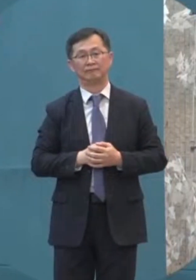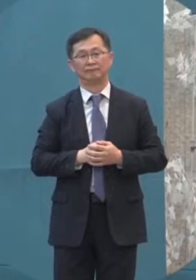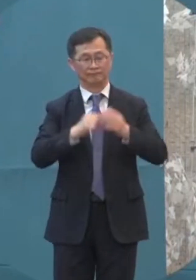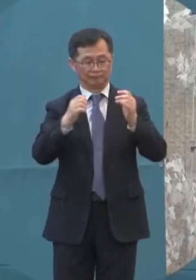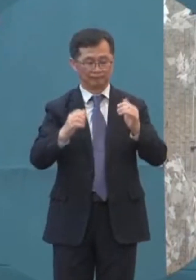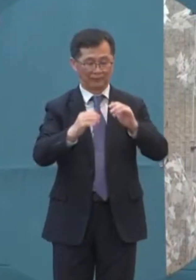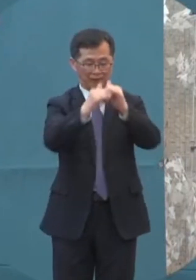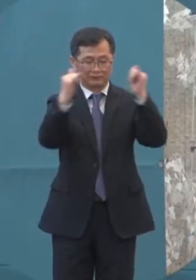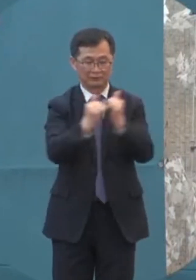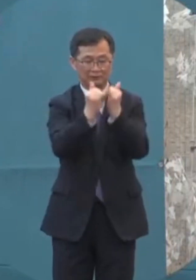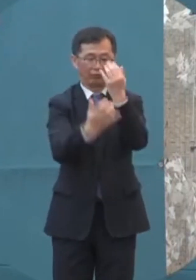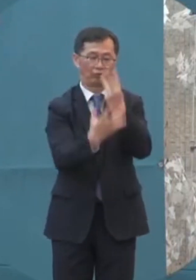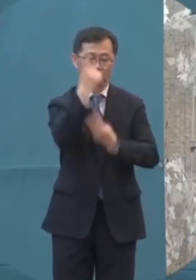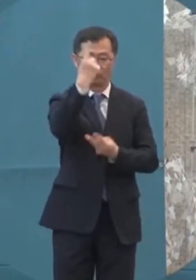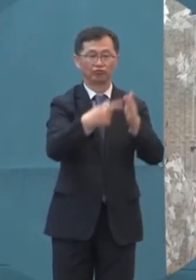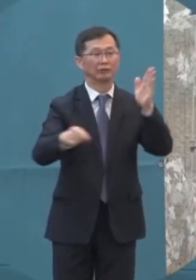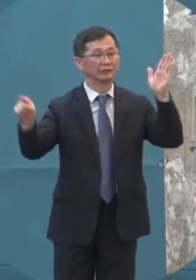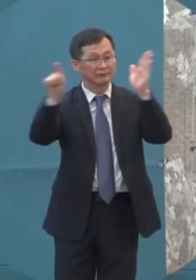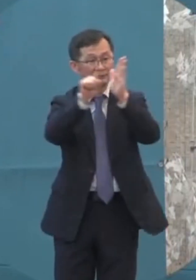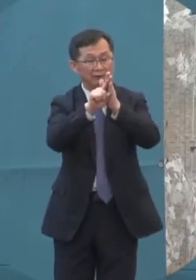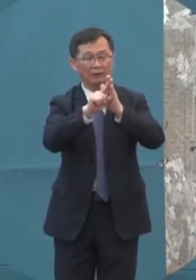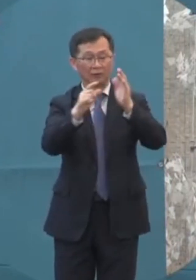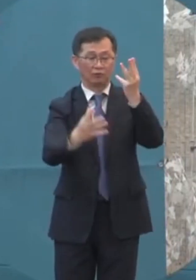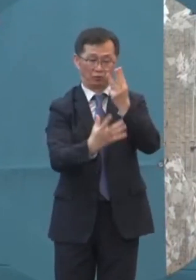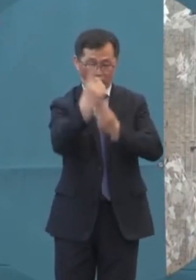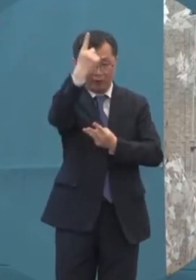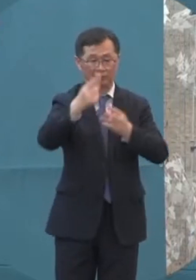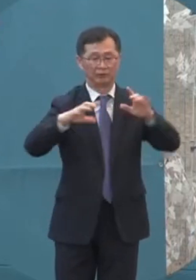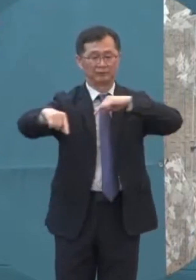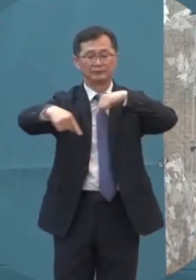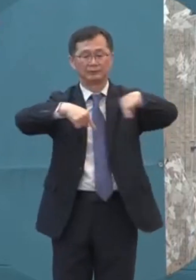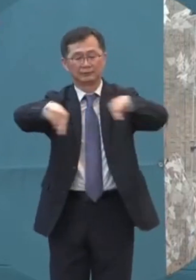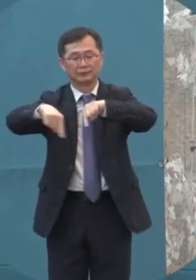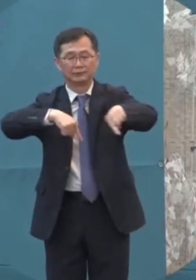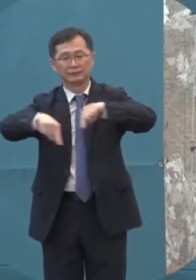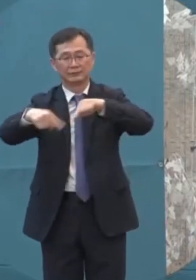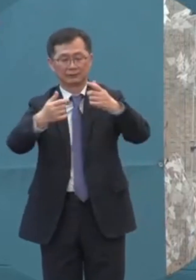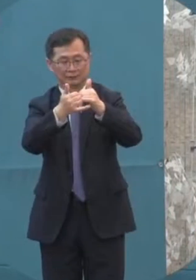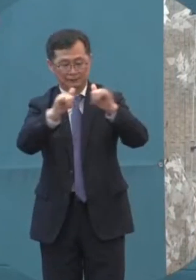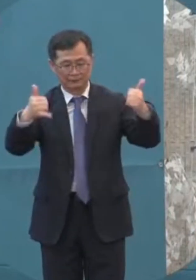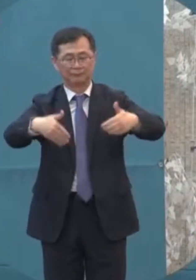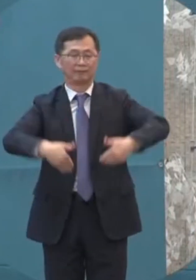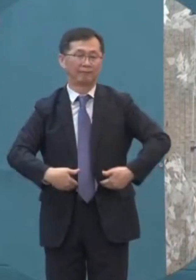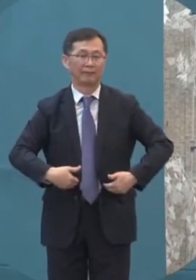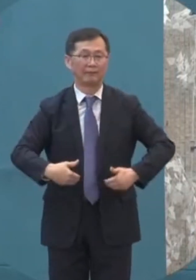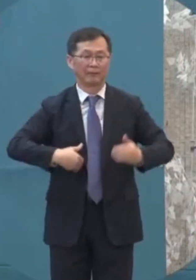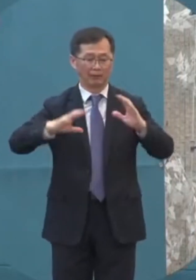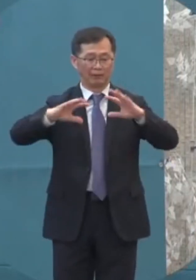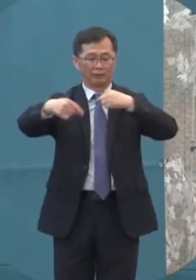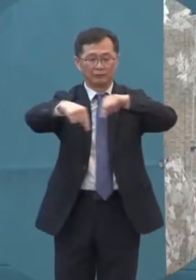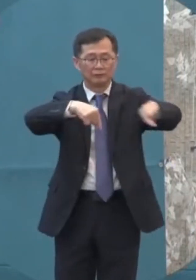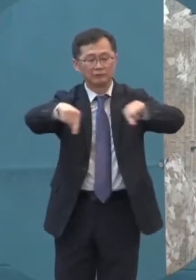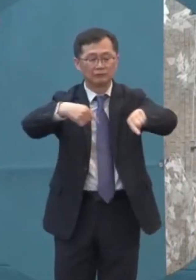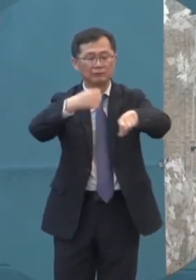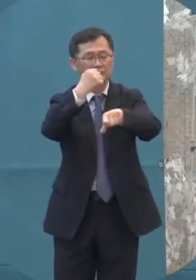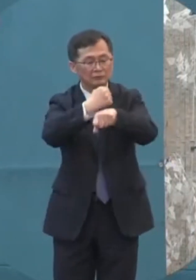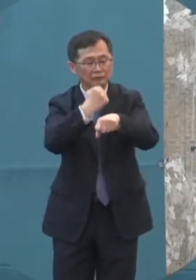사회 통합을 위해서는 통합형 정치가 필요합니다. 통합형 정치를